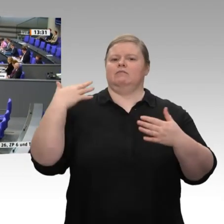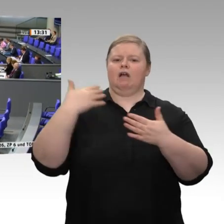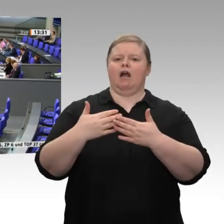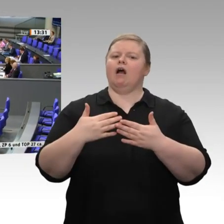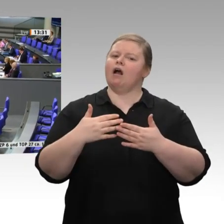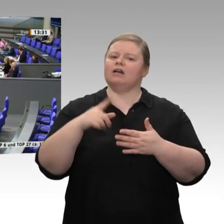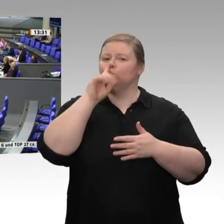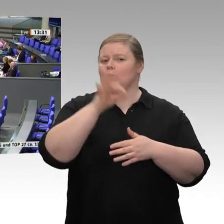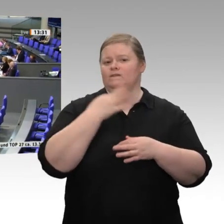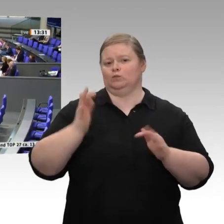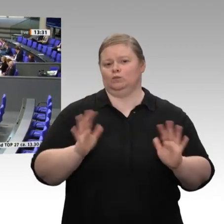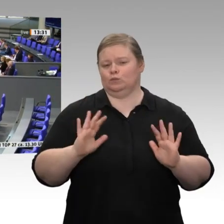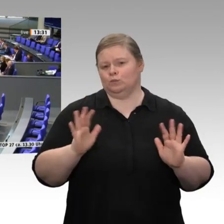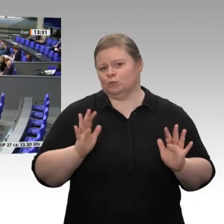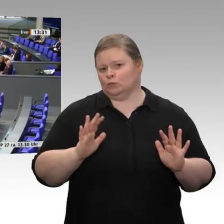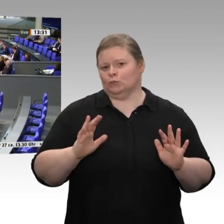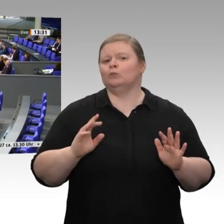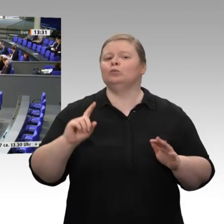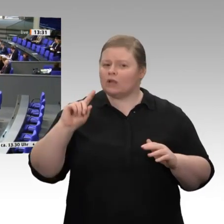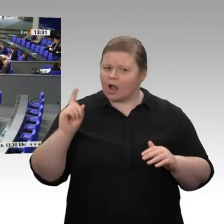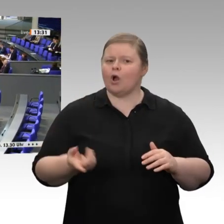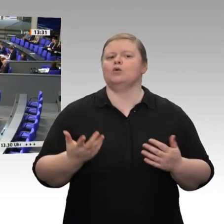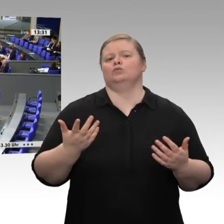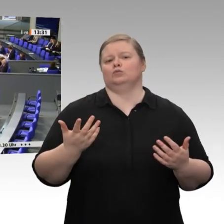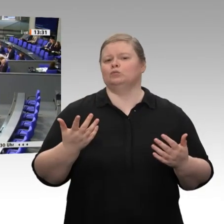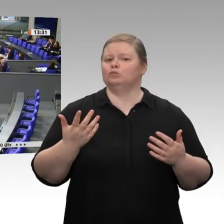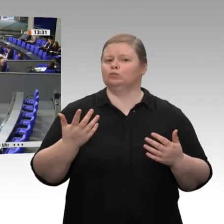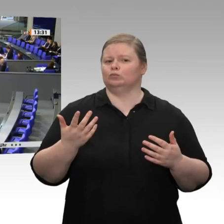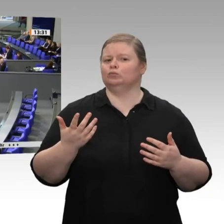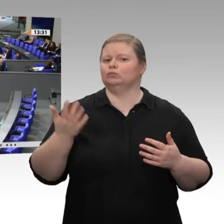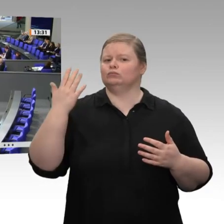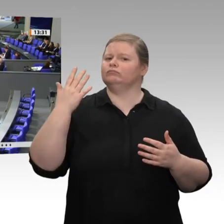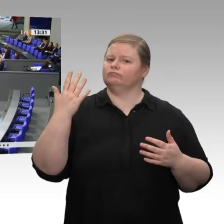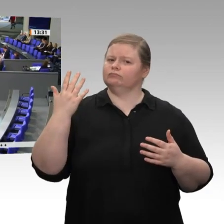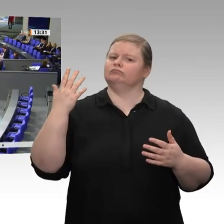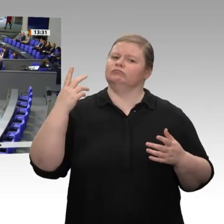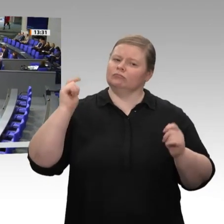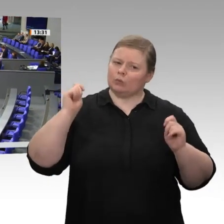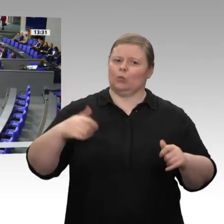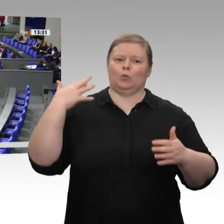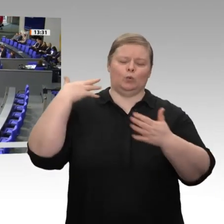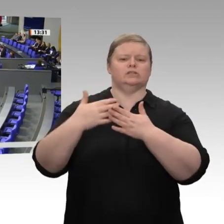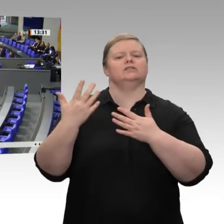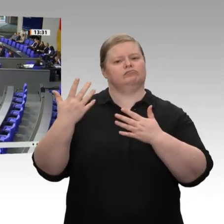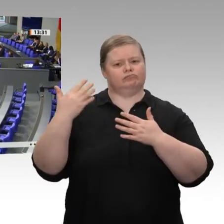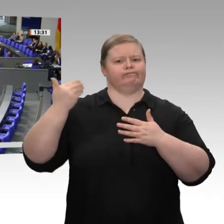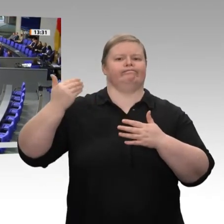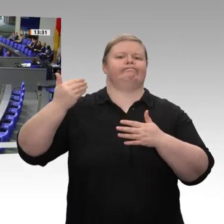des Nationalsozialismus ist für uns nicht nur in diesen Tagen, sondern seit der Konstituierung und seit